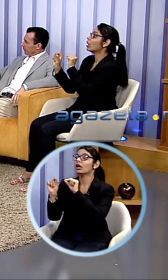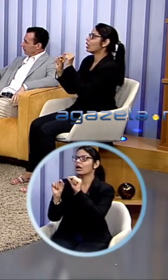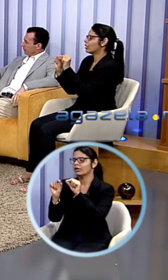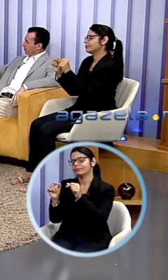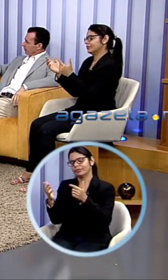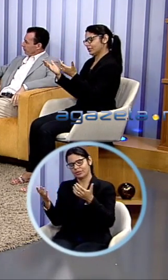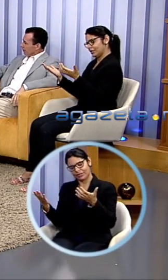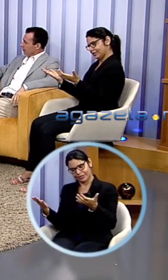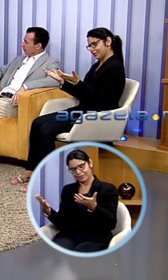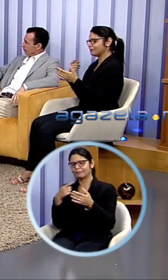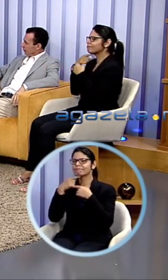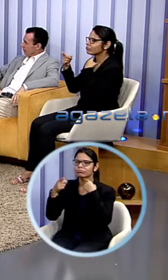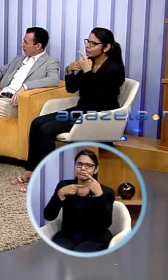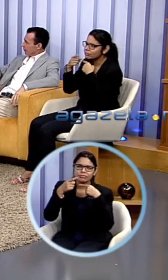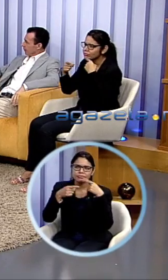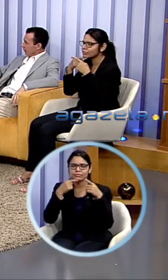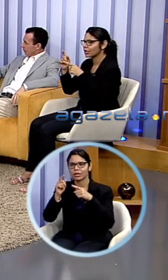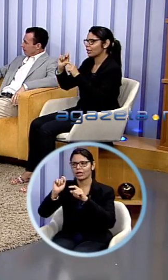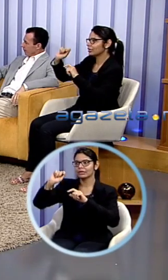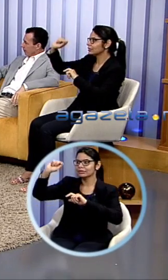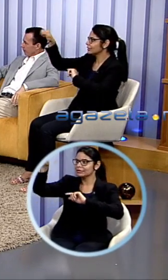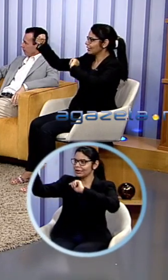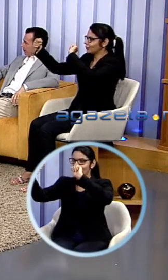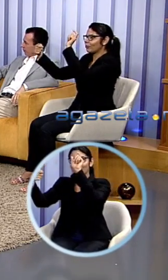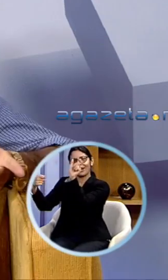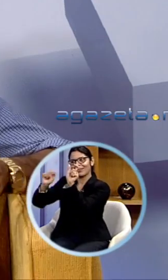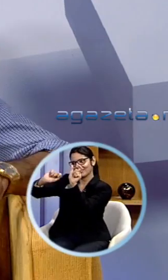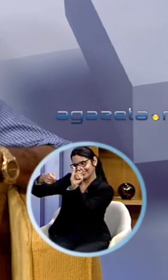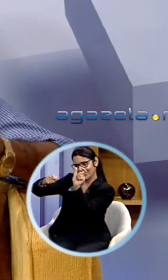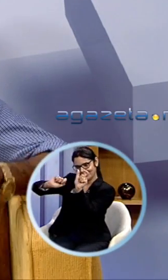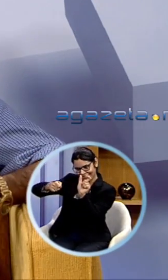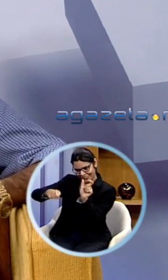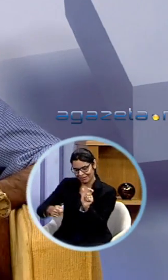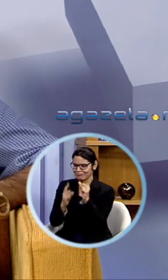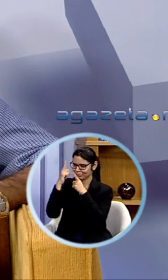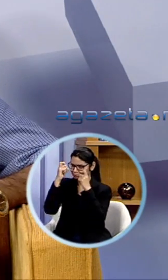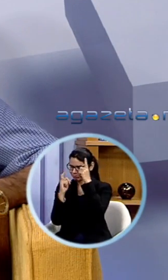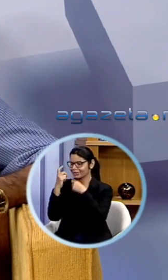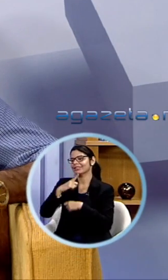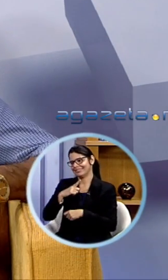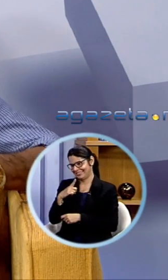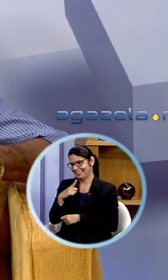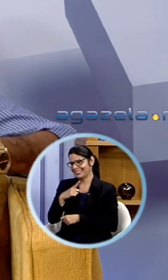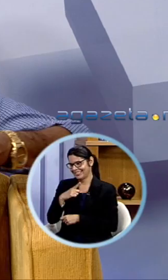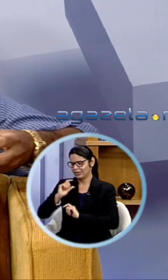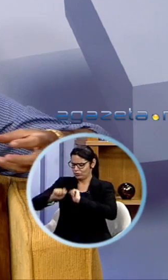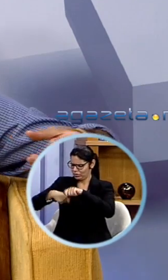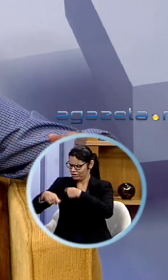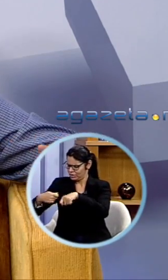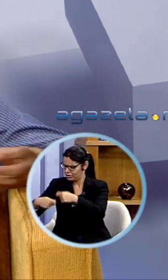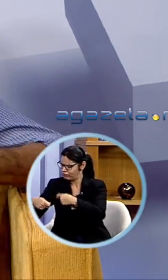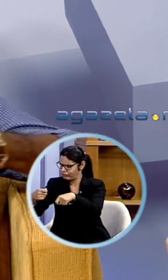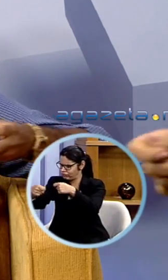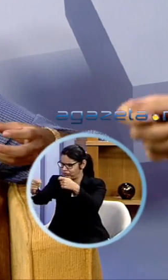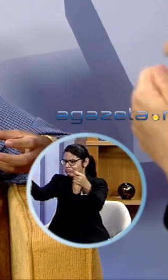dúvida as pessoas não são símbolos cada sinal é é uma palavra é uma expressão por exemplo e esses sinais esse conjunto de